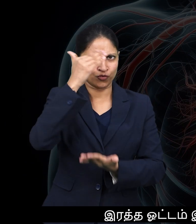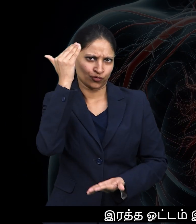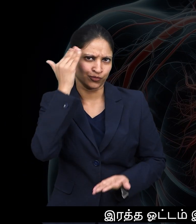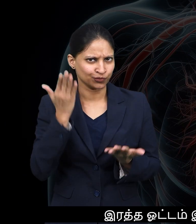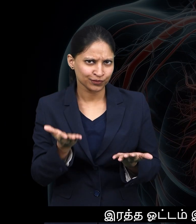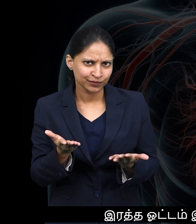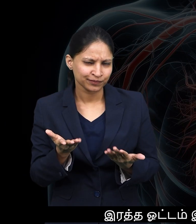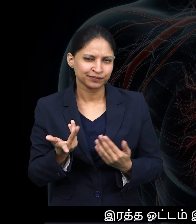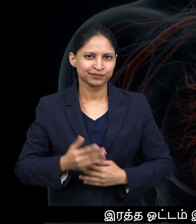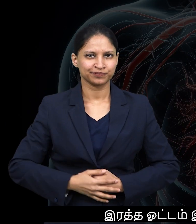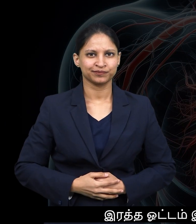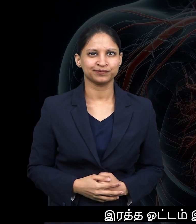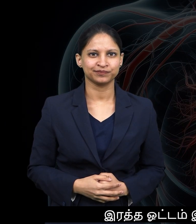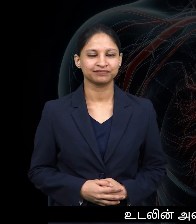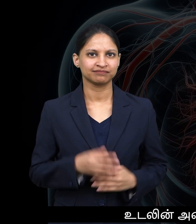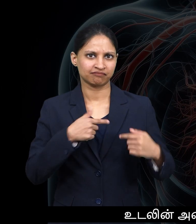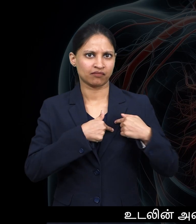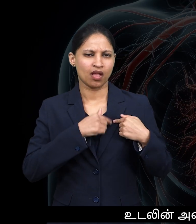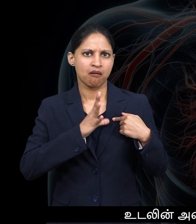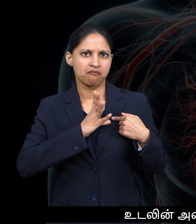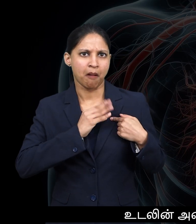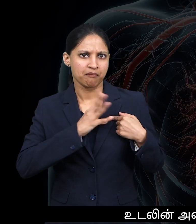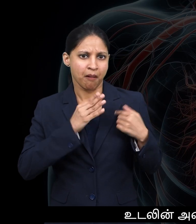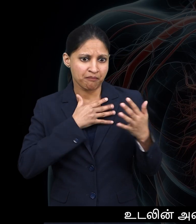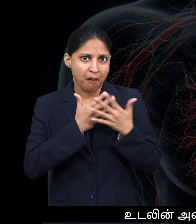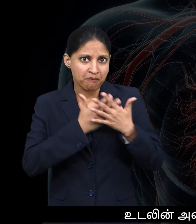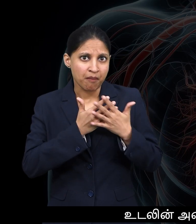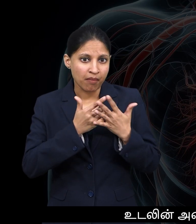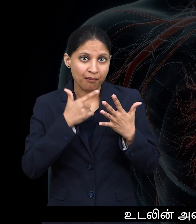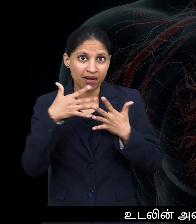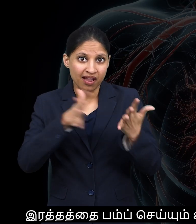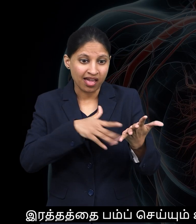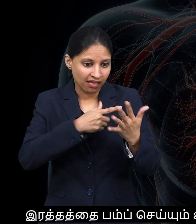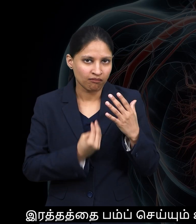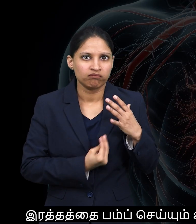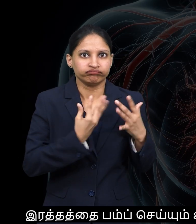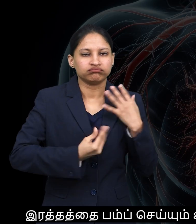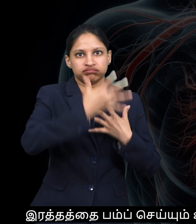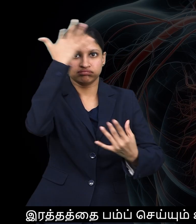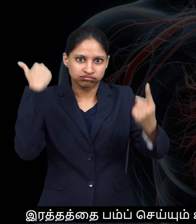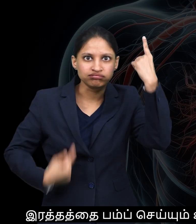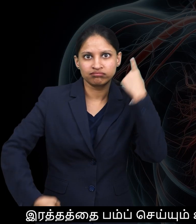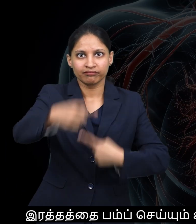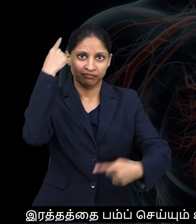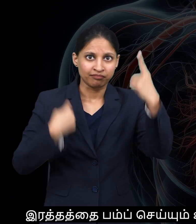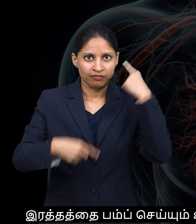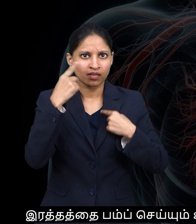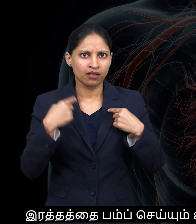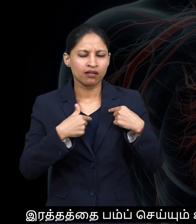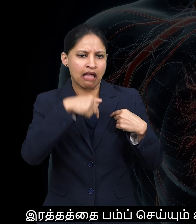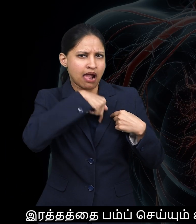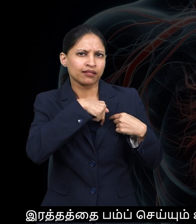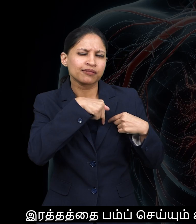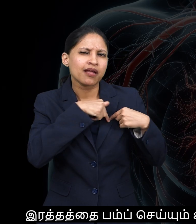இரத்த ஓட்டம் இருப்பதை நாம் அறிவோம். உடலின் அனைத்து பகுதிகளுக்கும் இரத்தத்தை பம்ப் செய்யும் உடலின்